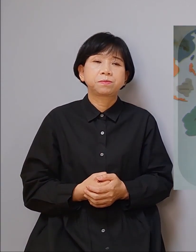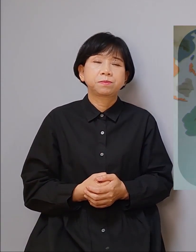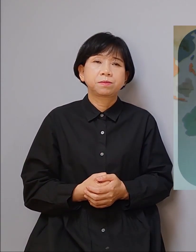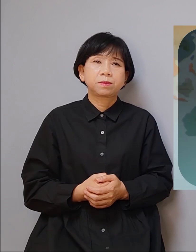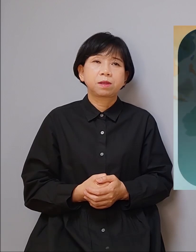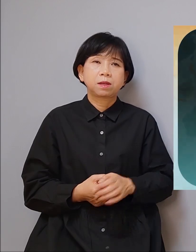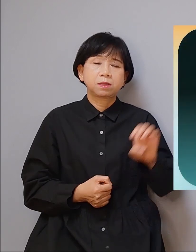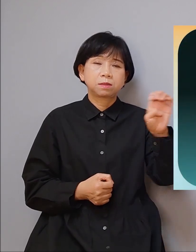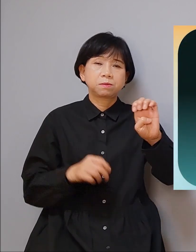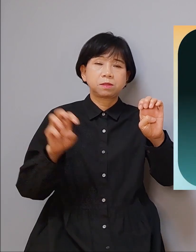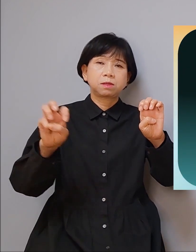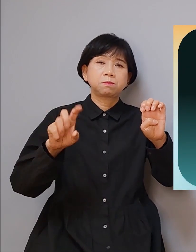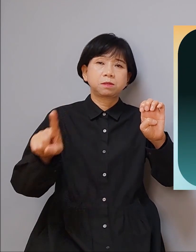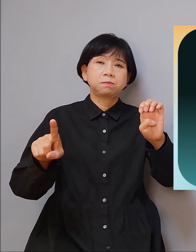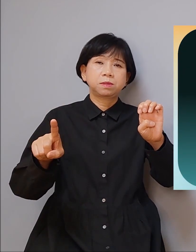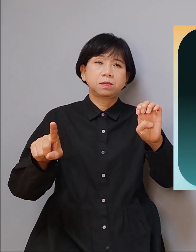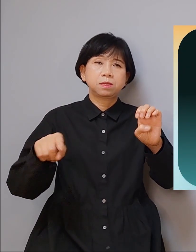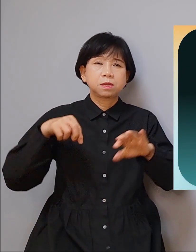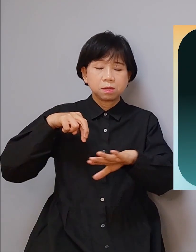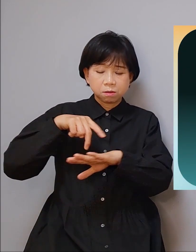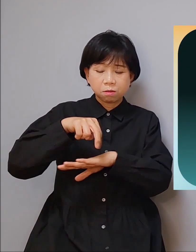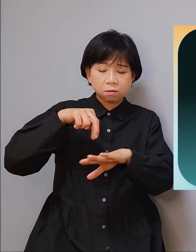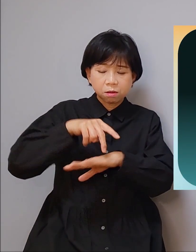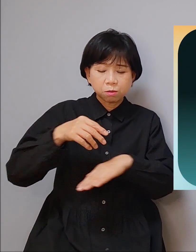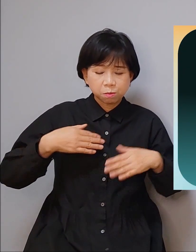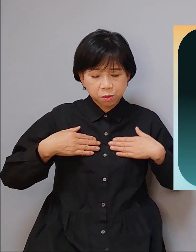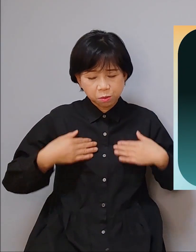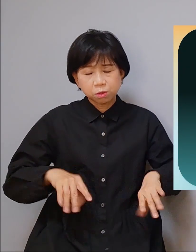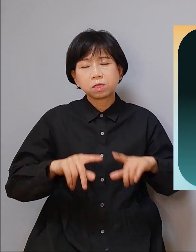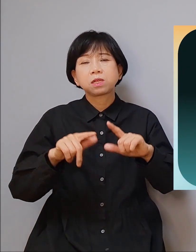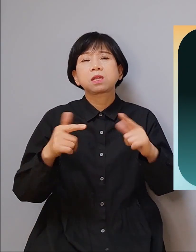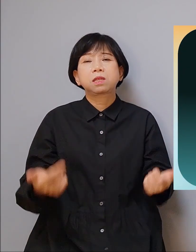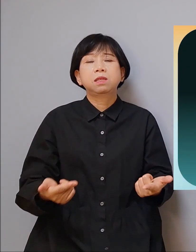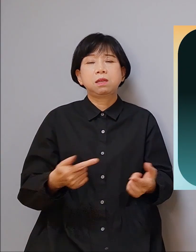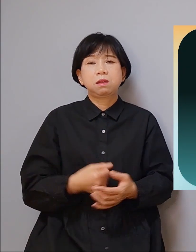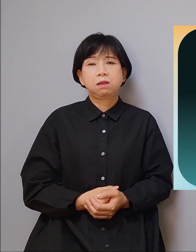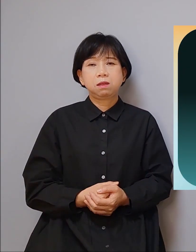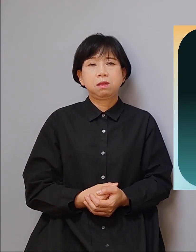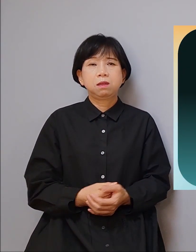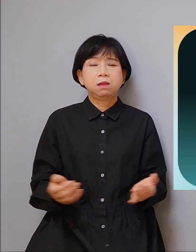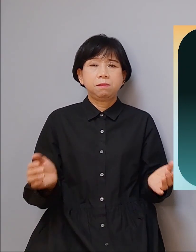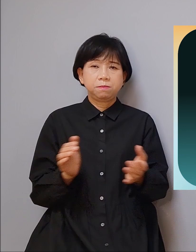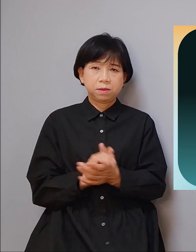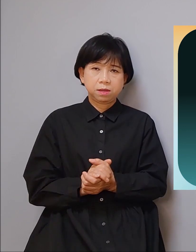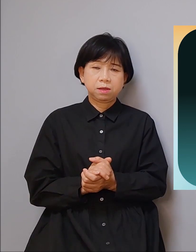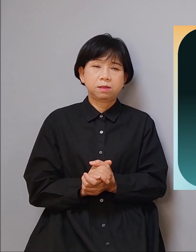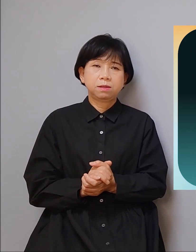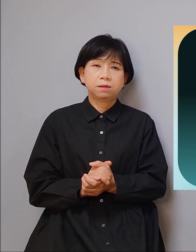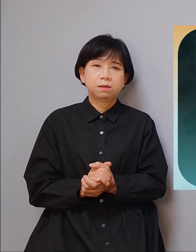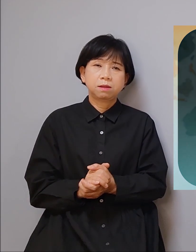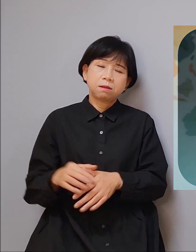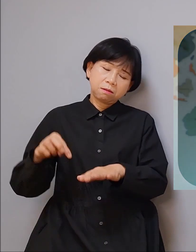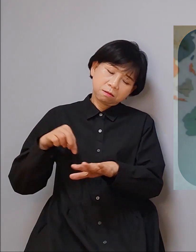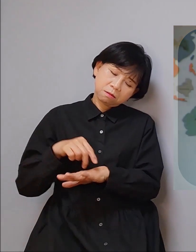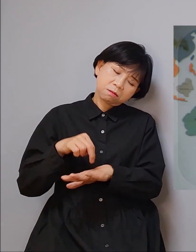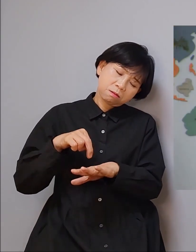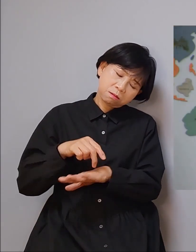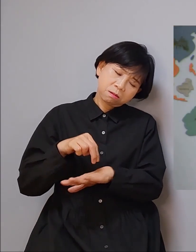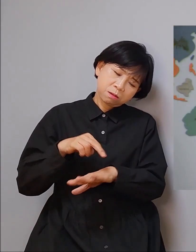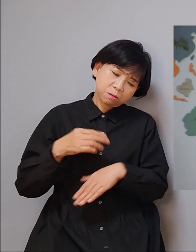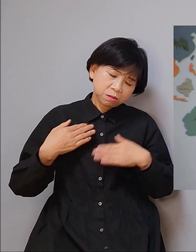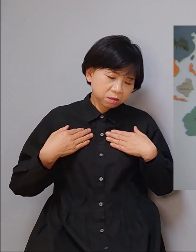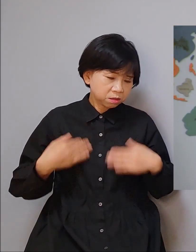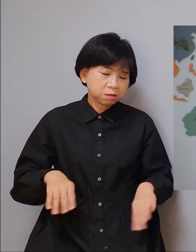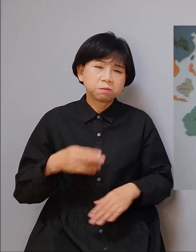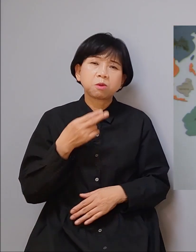31절 한번 더 볼까요? 걸어가도 피곤하지 아니하리로다. 아멘. 아무리 걸어도 지치지 않는다는 것은